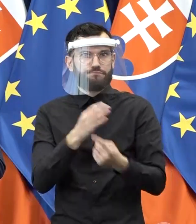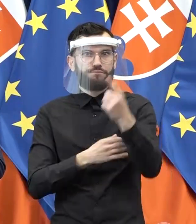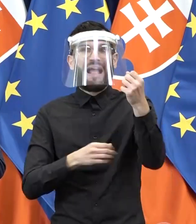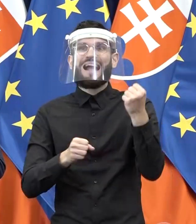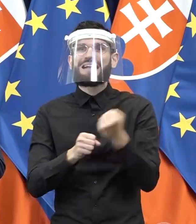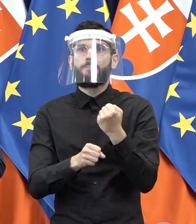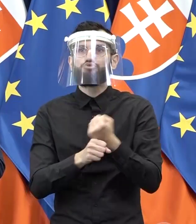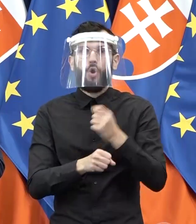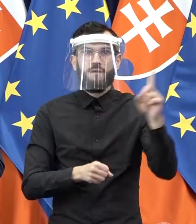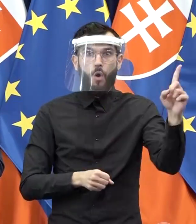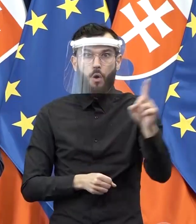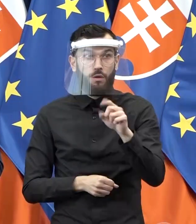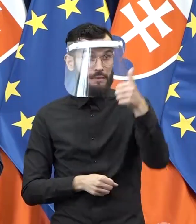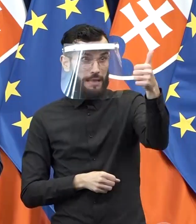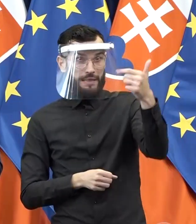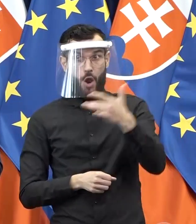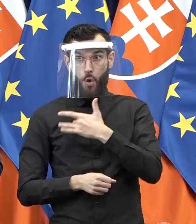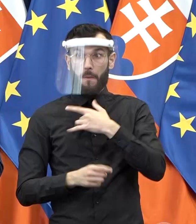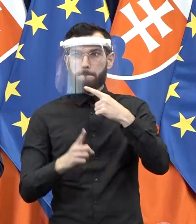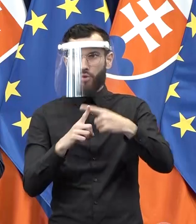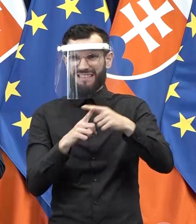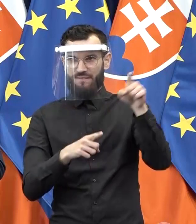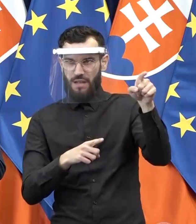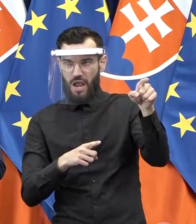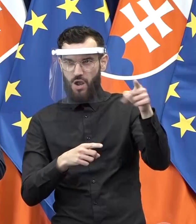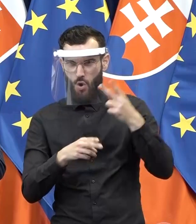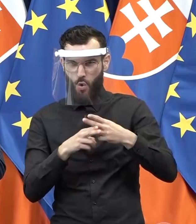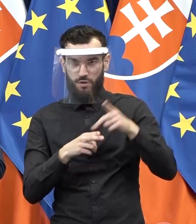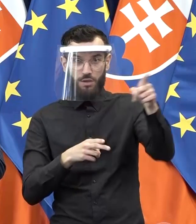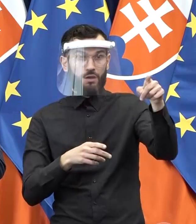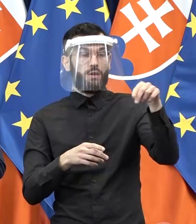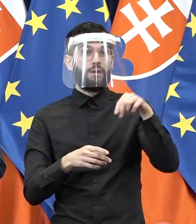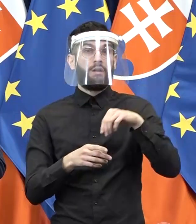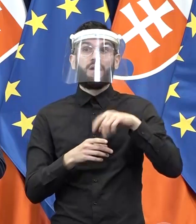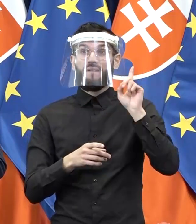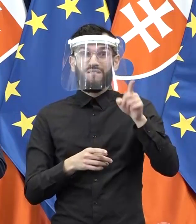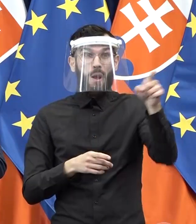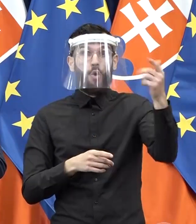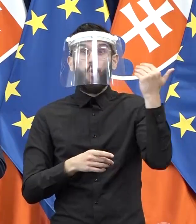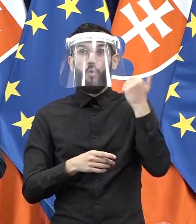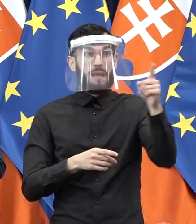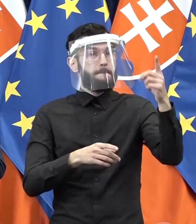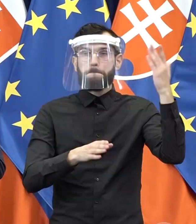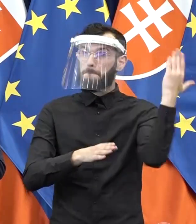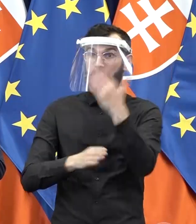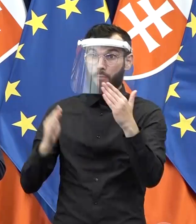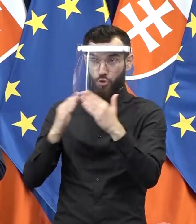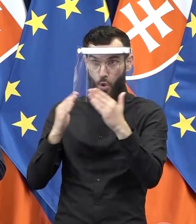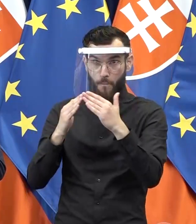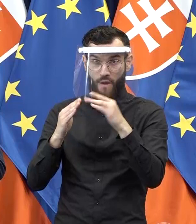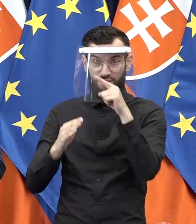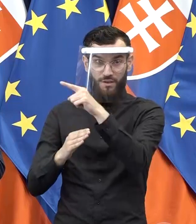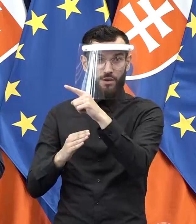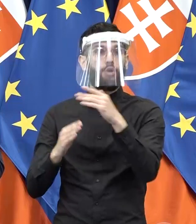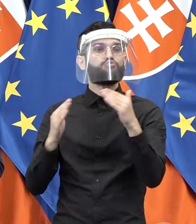Gavčíkové pozitívnu osobu. To znamená, že keby išli títo ľudia priamo domov, do domácej